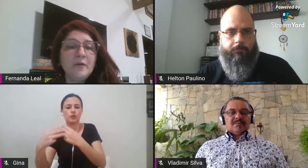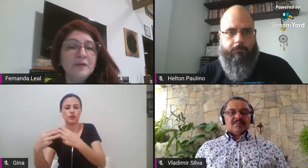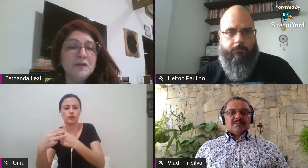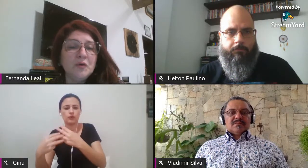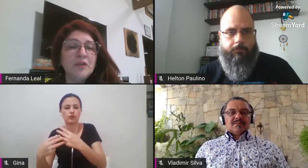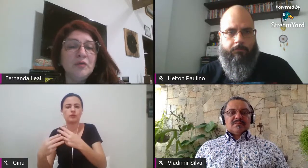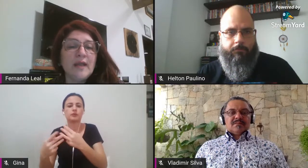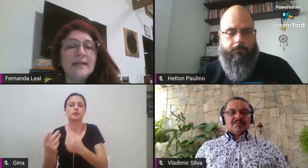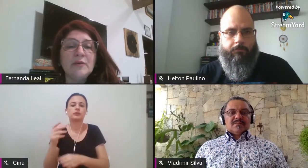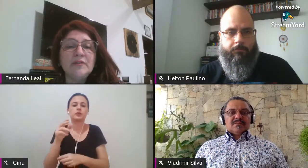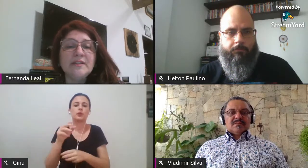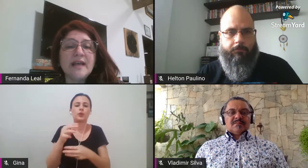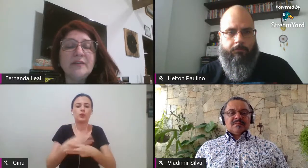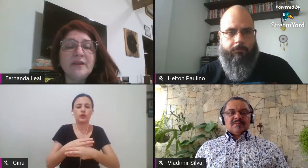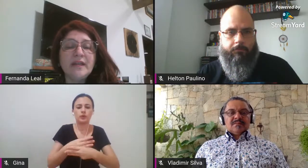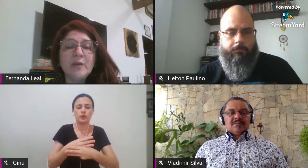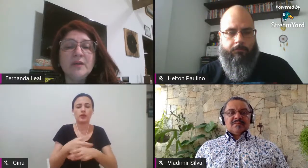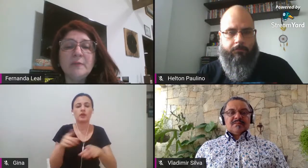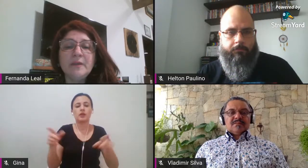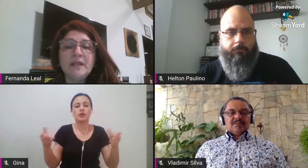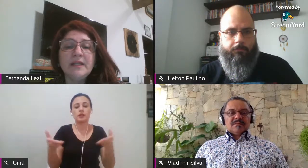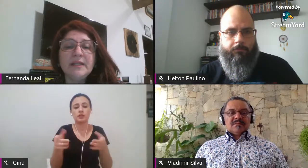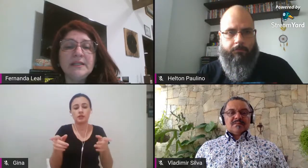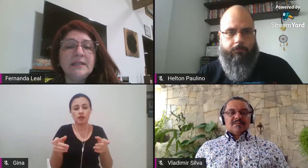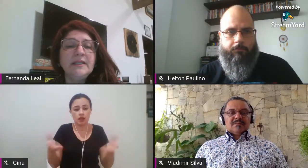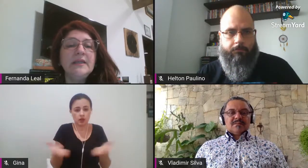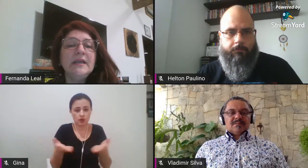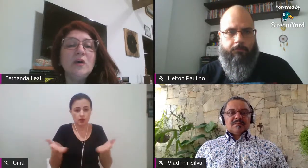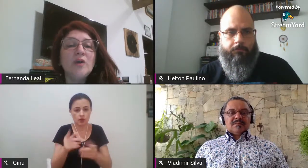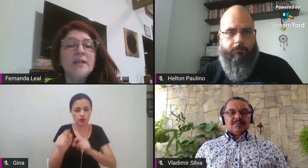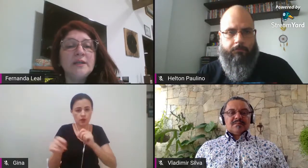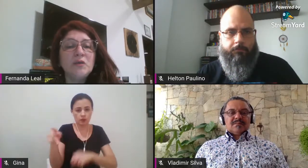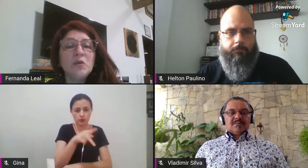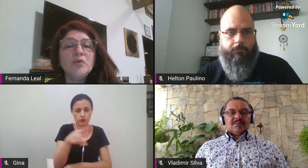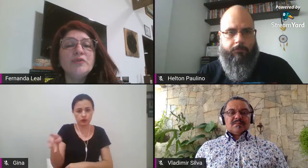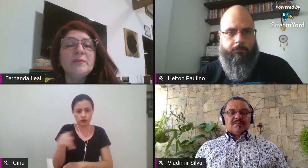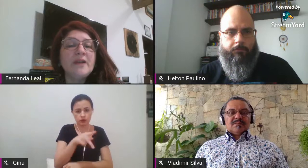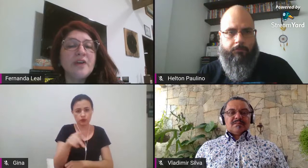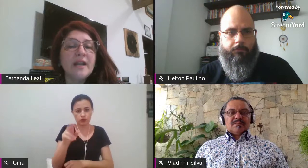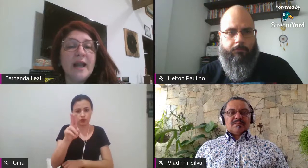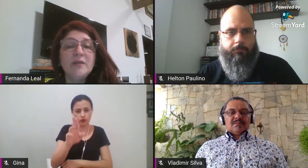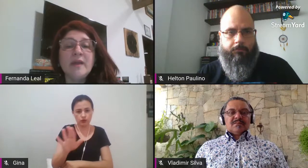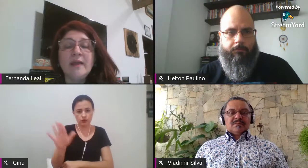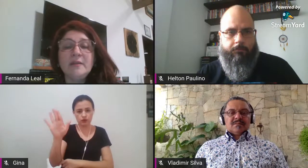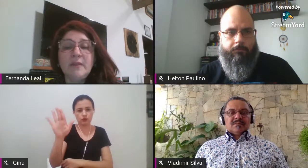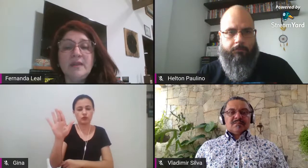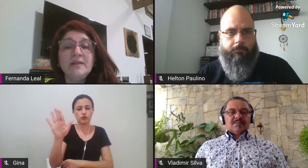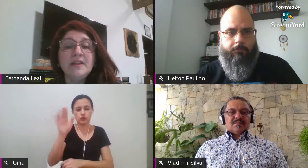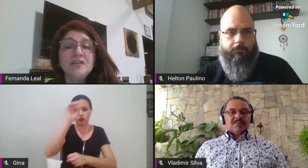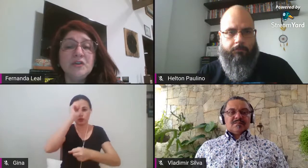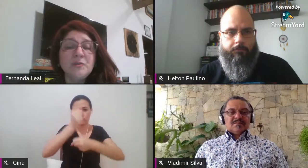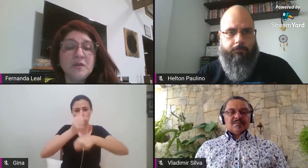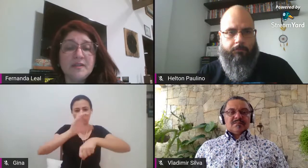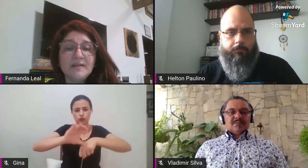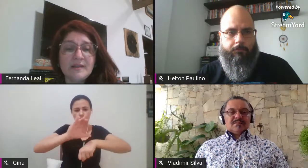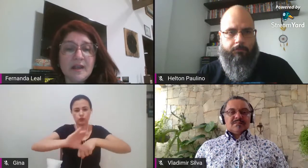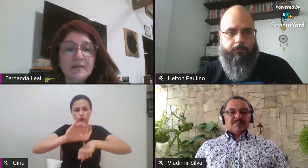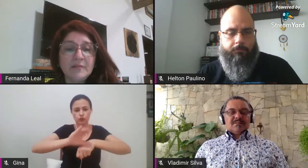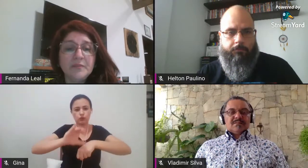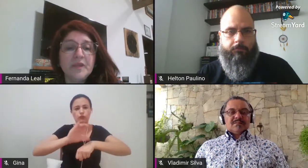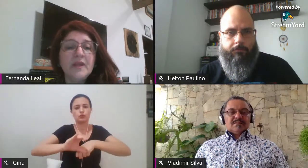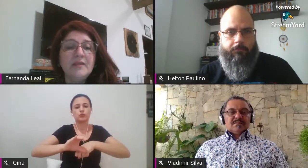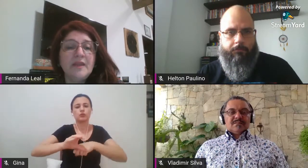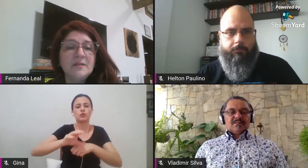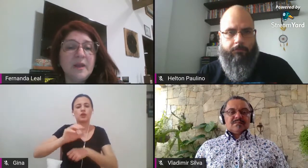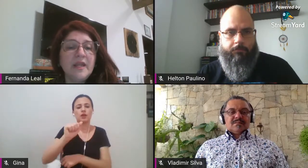é professor titular da Universidade Federal de Campina Grande, coordenando o curso de bacharelado em Arte e Mídia desde